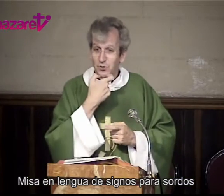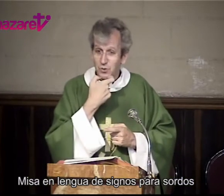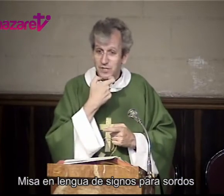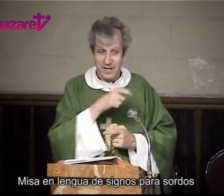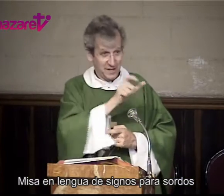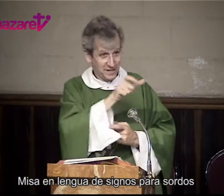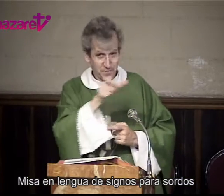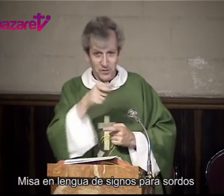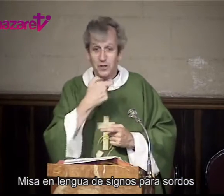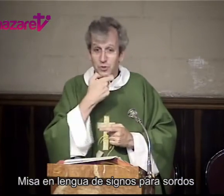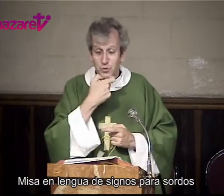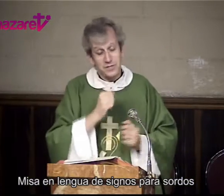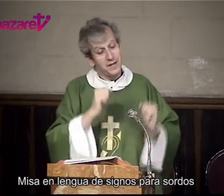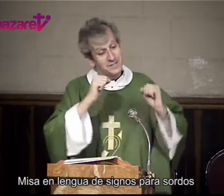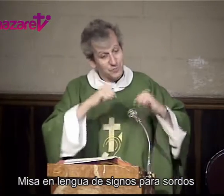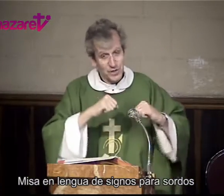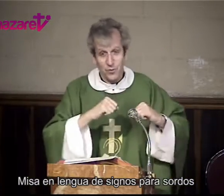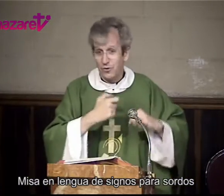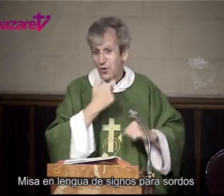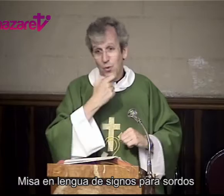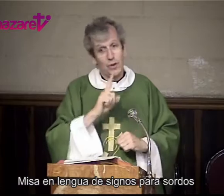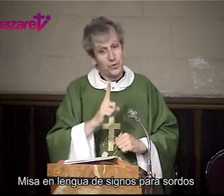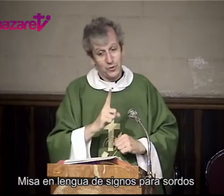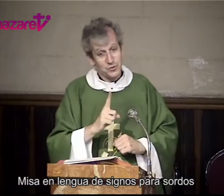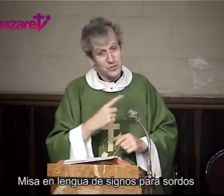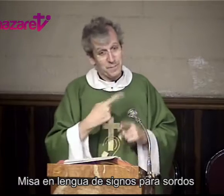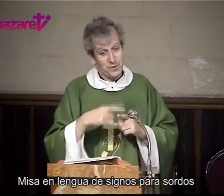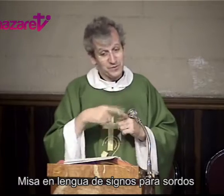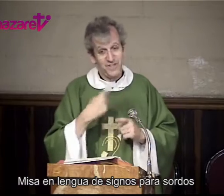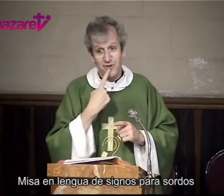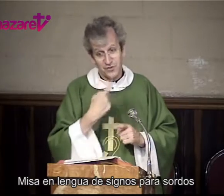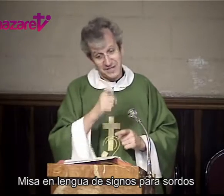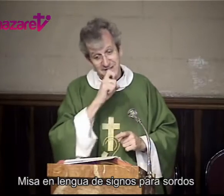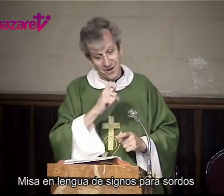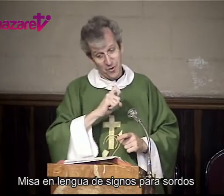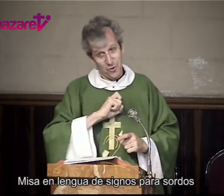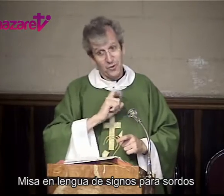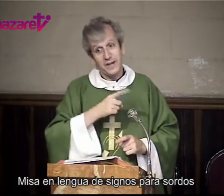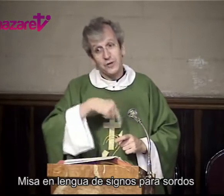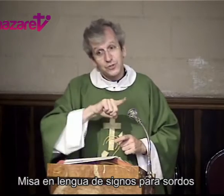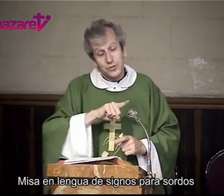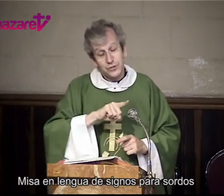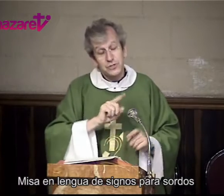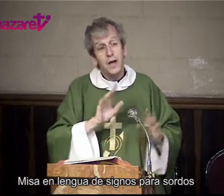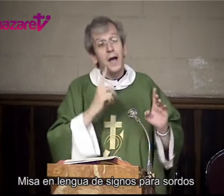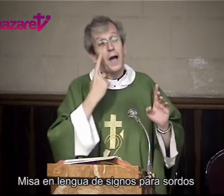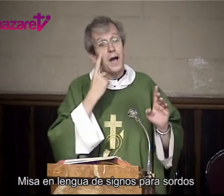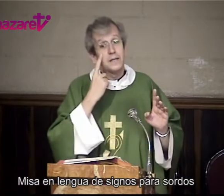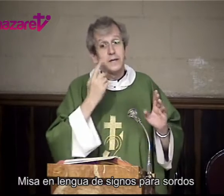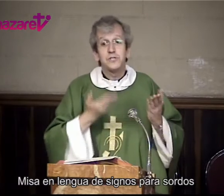gustan, las personas nos gusta, estamos de acuerdo. Cuando no nos gustan porque nos dicen cosas que están contra nosotros, tenemos que